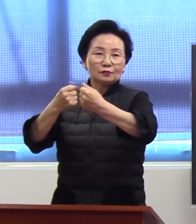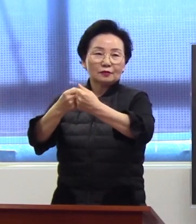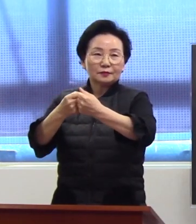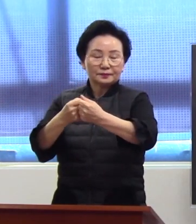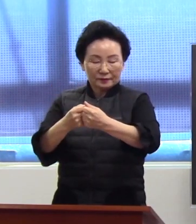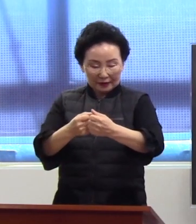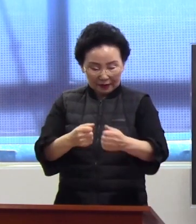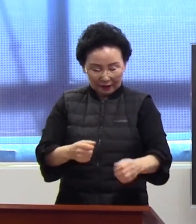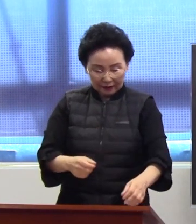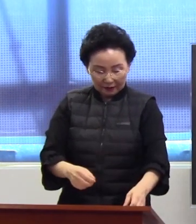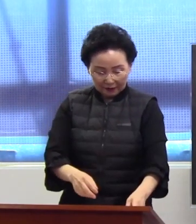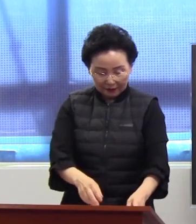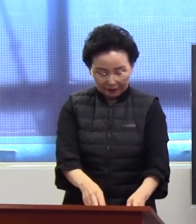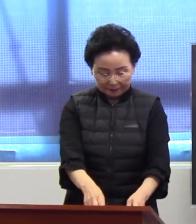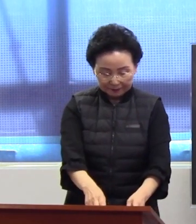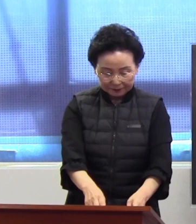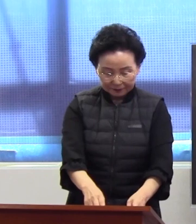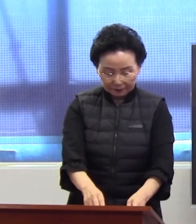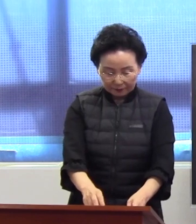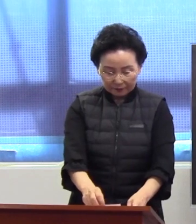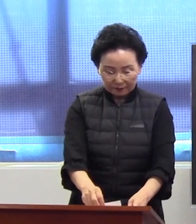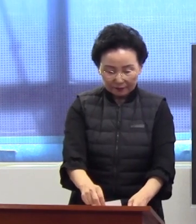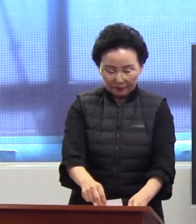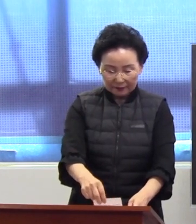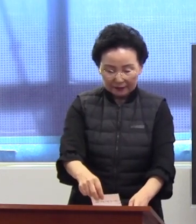싸우고 그렇게 됐는데